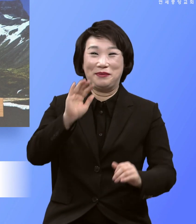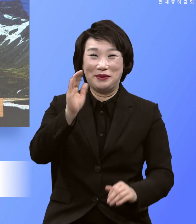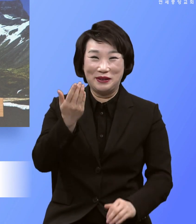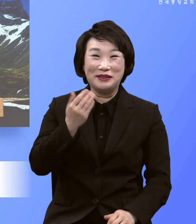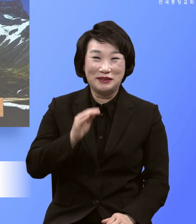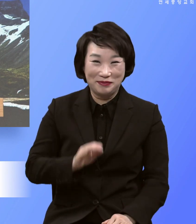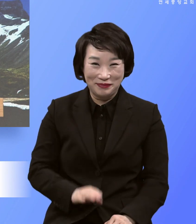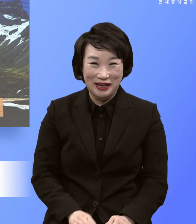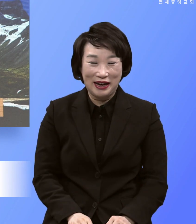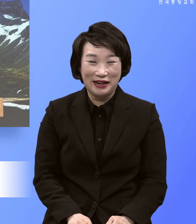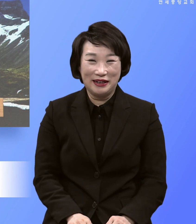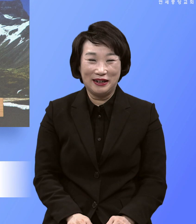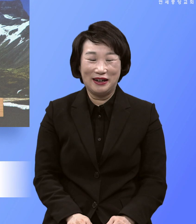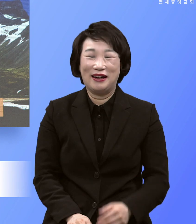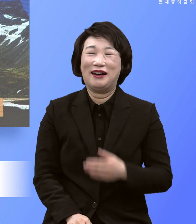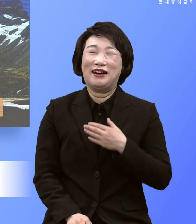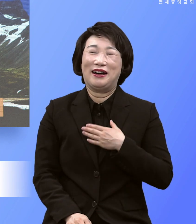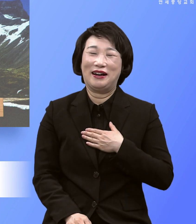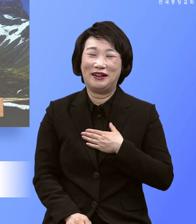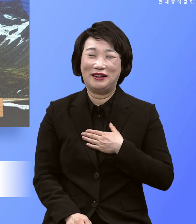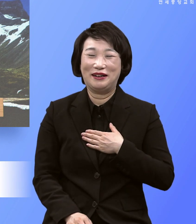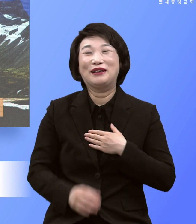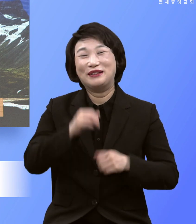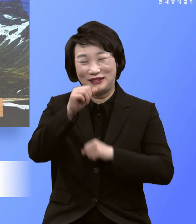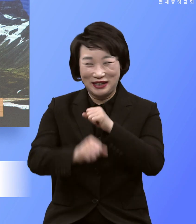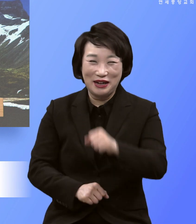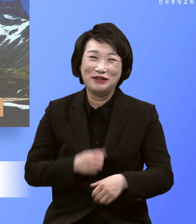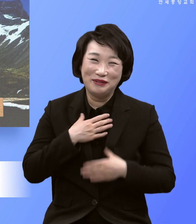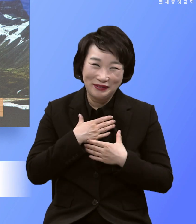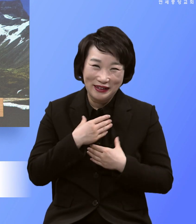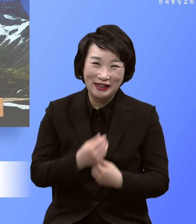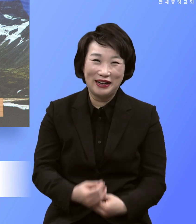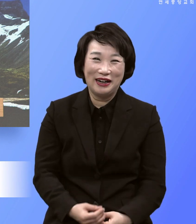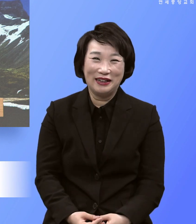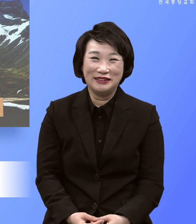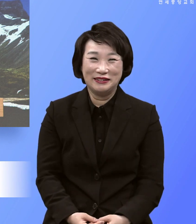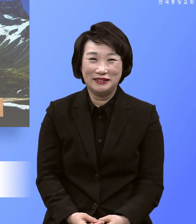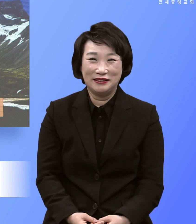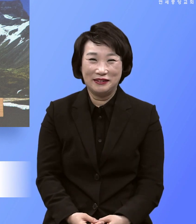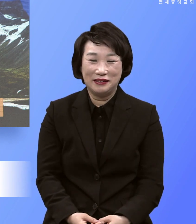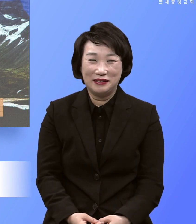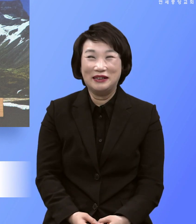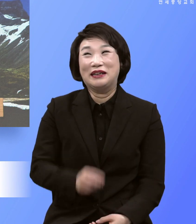되어버렸습니다. 얼마나 자유한가. 네.